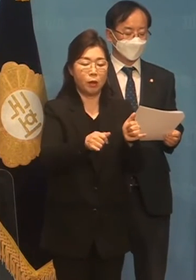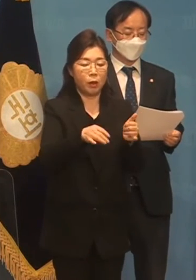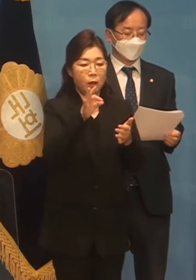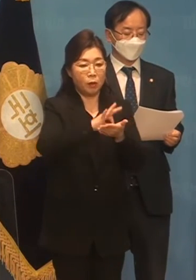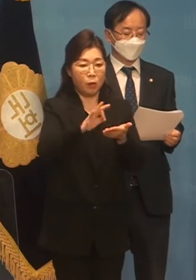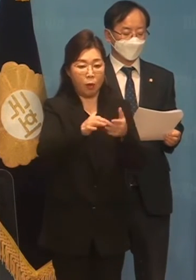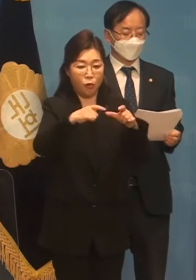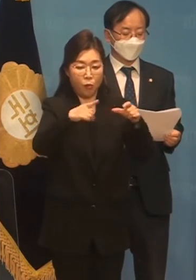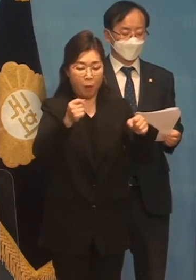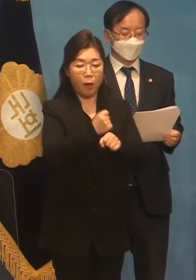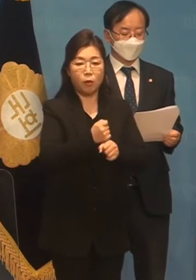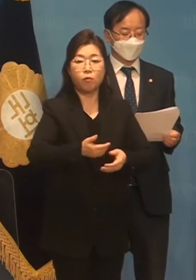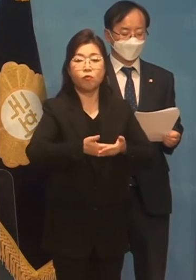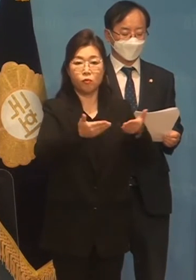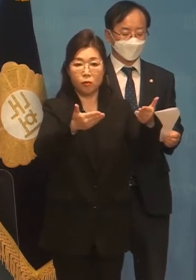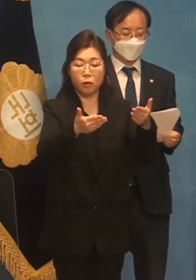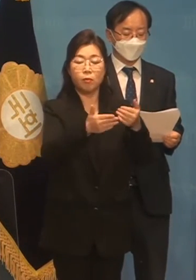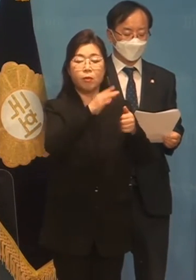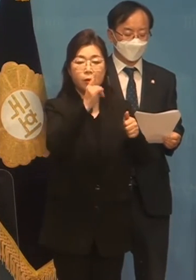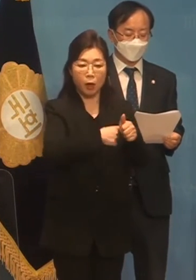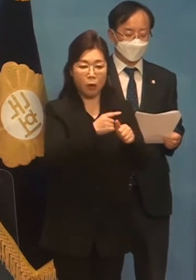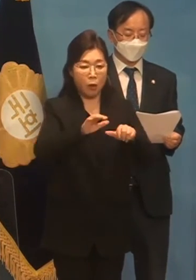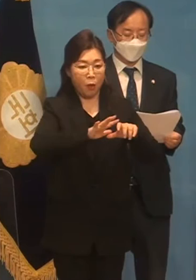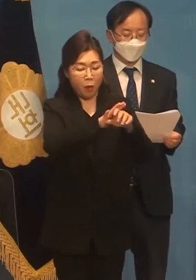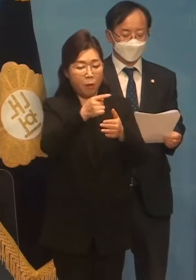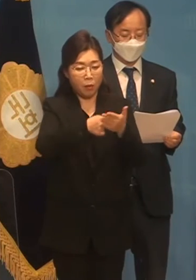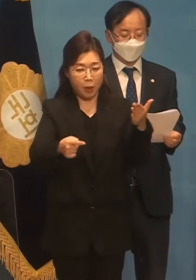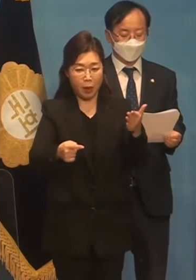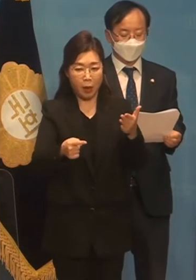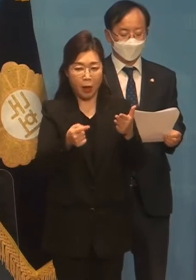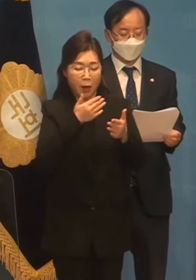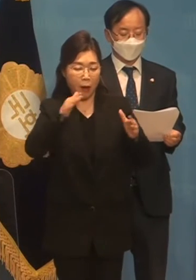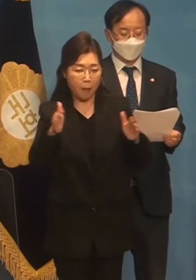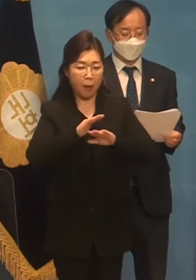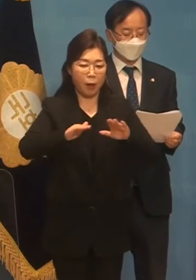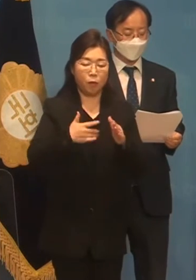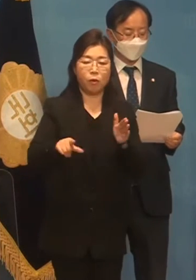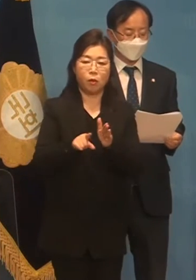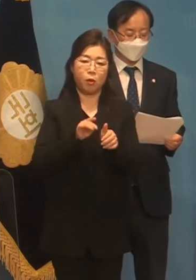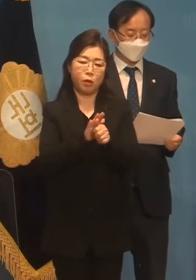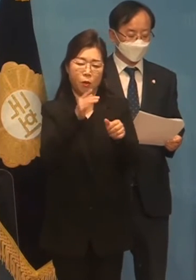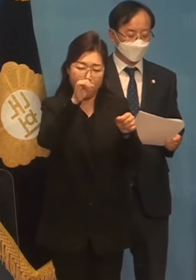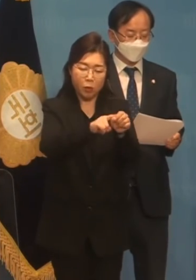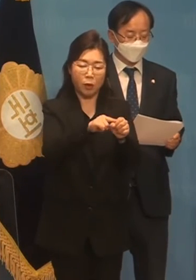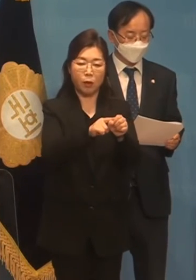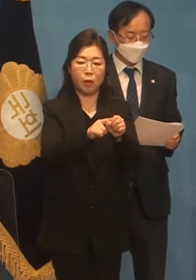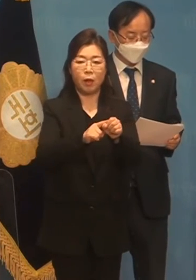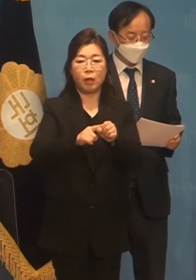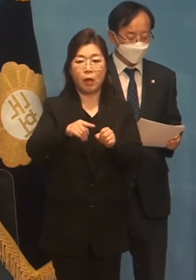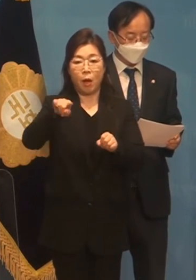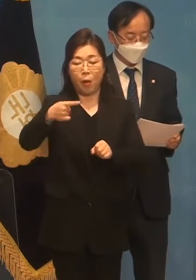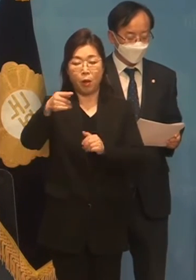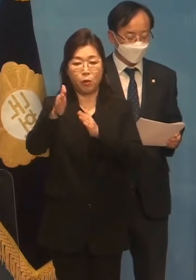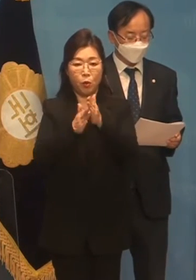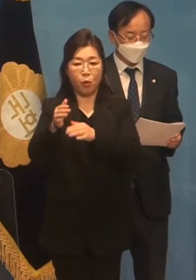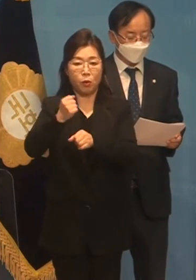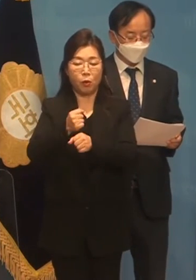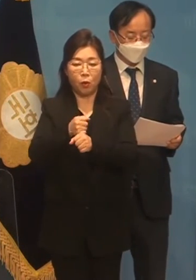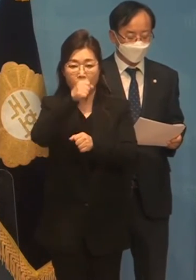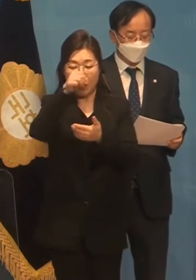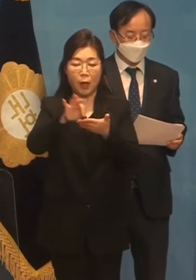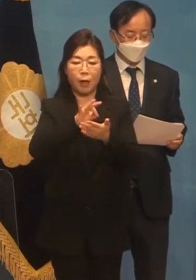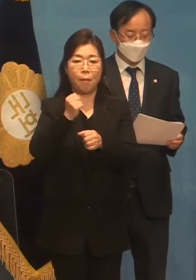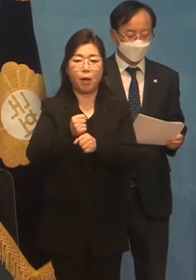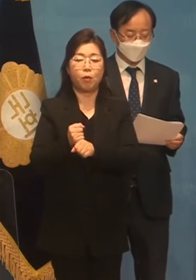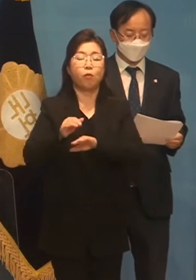등 코로나19 피해에 대한 전방위적 보상과 지원을 위하여 정부가 100조 원 규모의 추가 경정